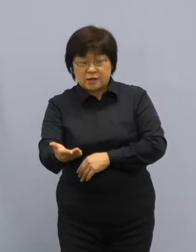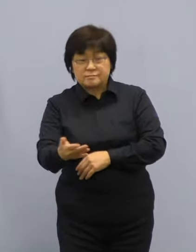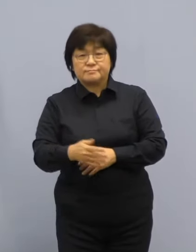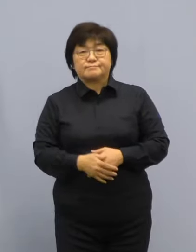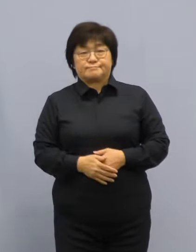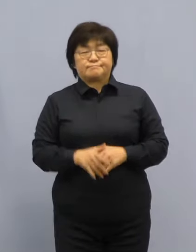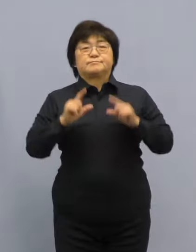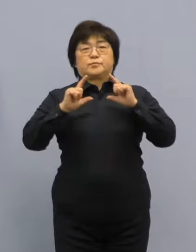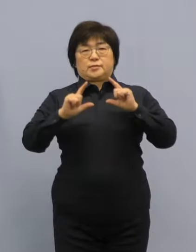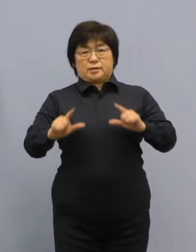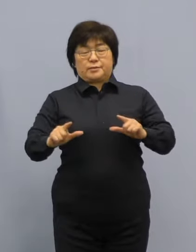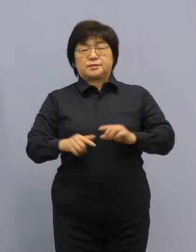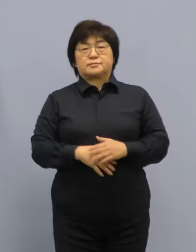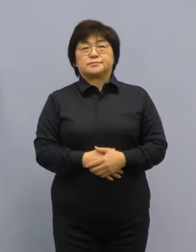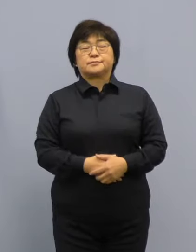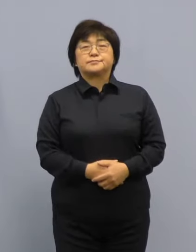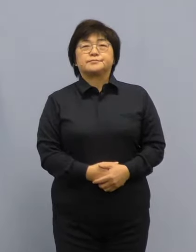まず